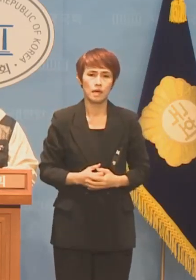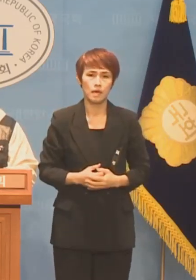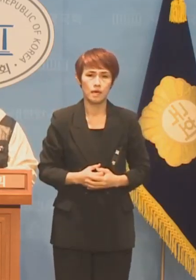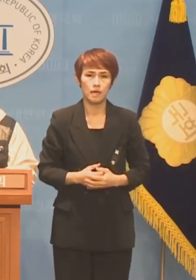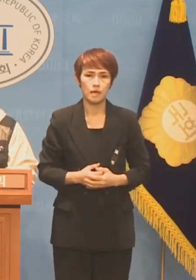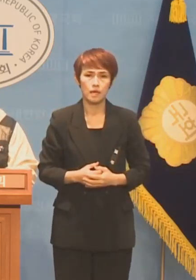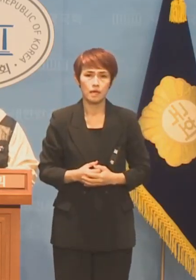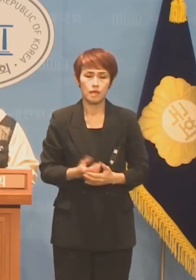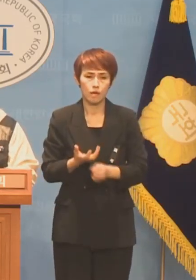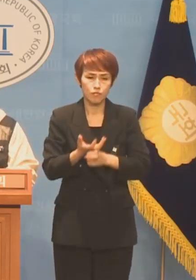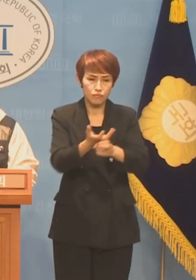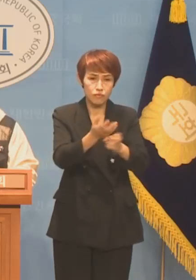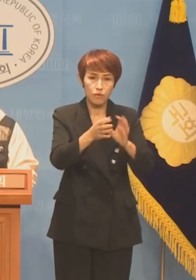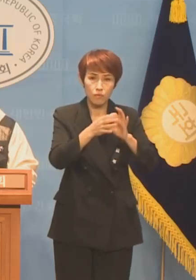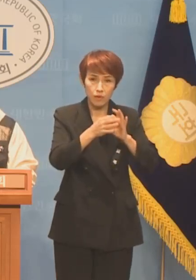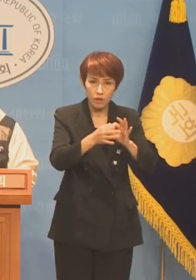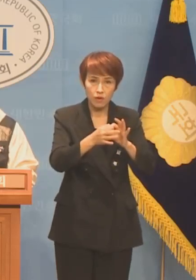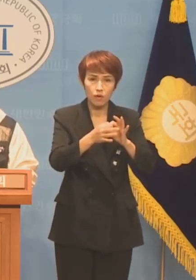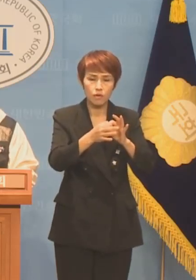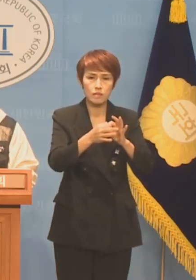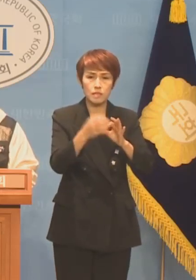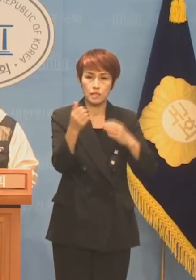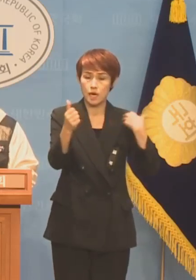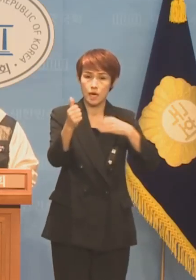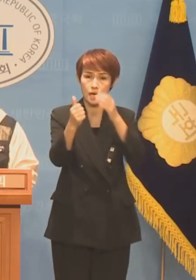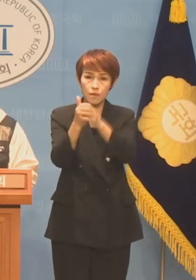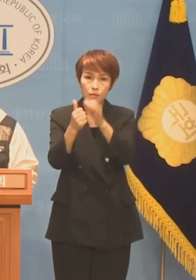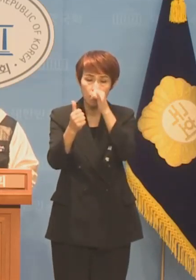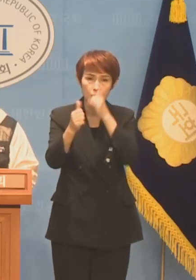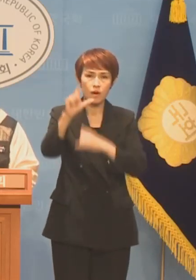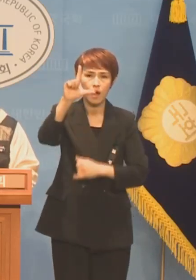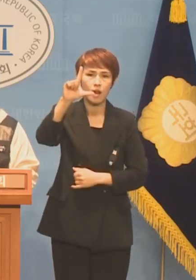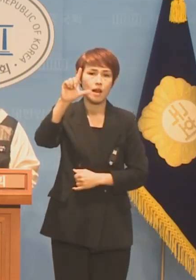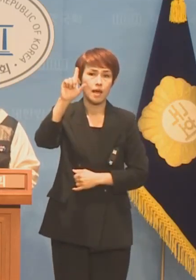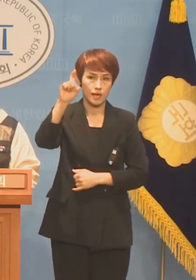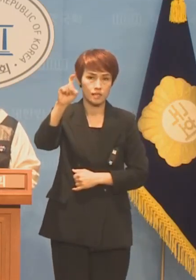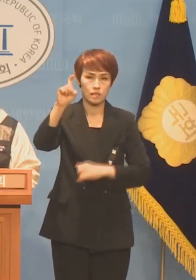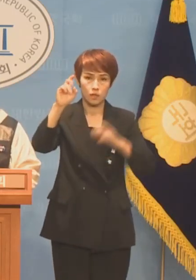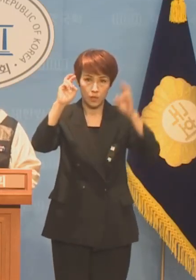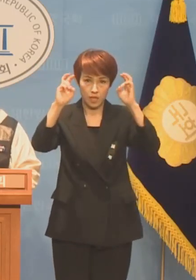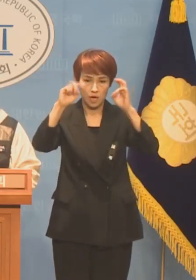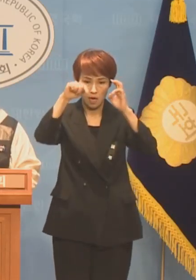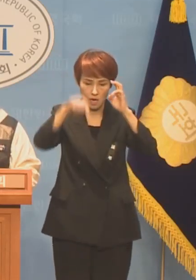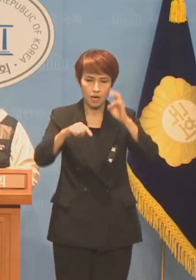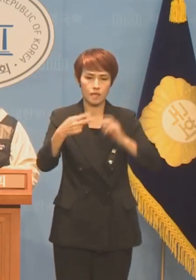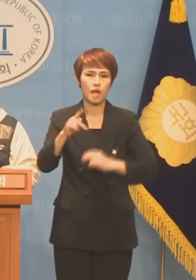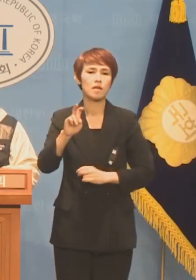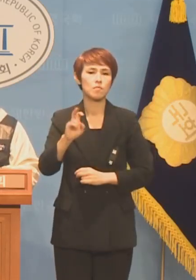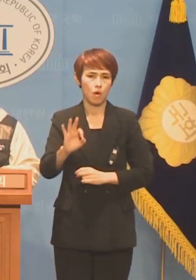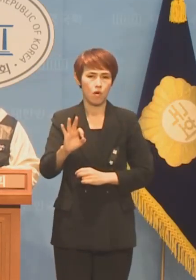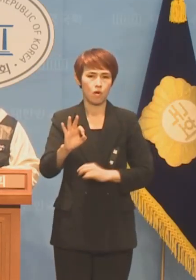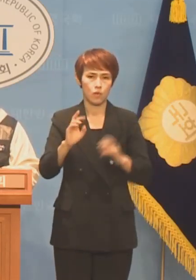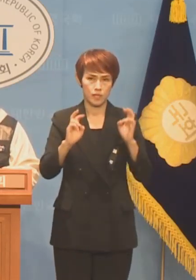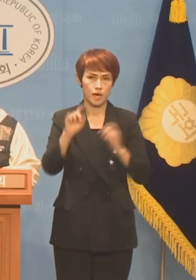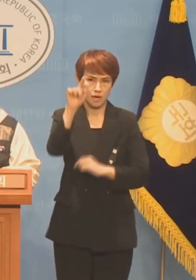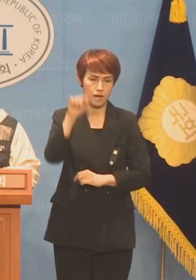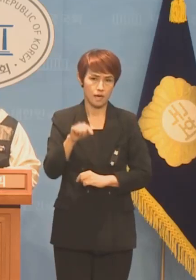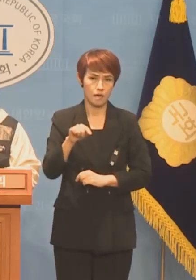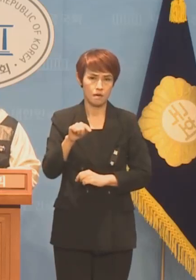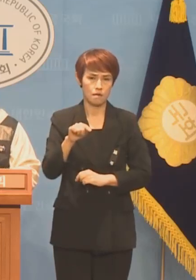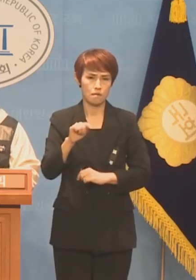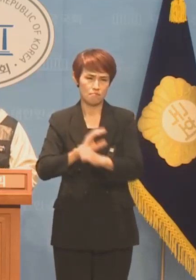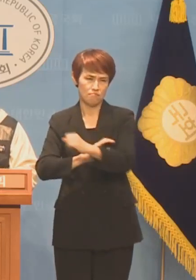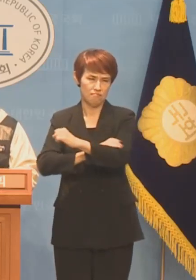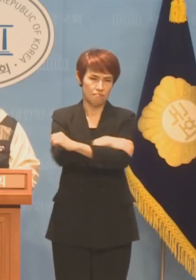물류운송 부분의 운영과 운송을 책임지고 있는 LS 판토스와 대명 물류는 대기업 갑질